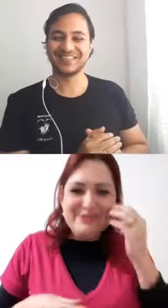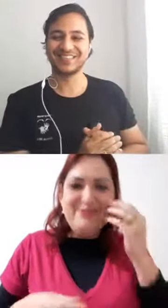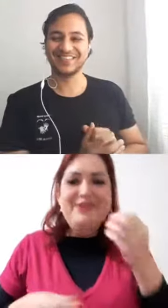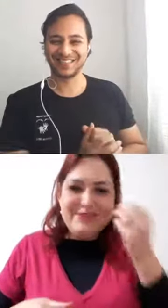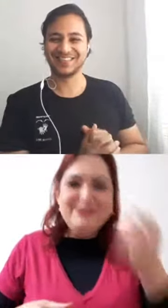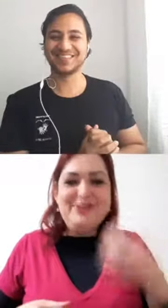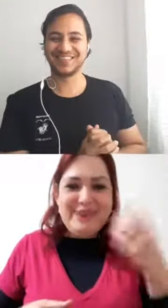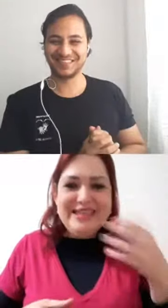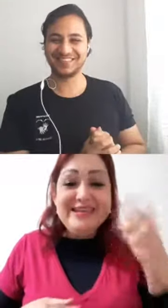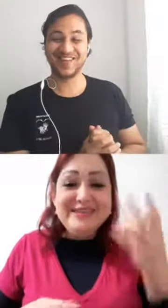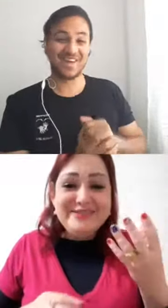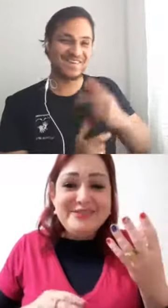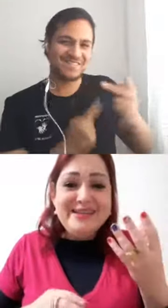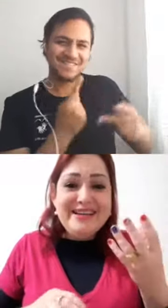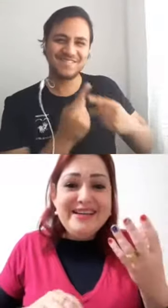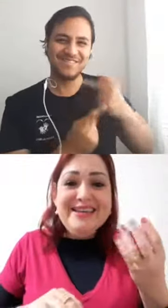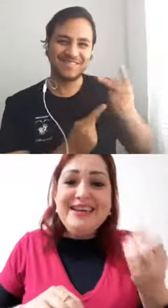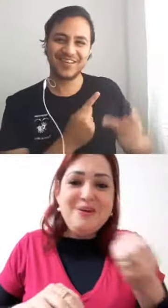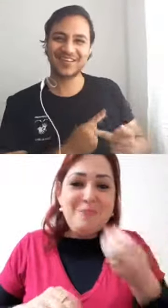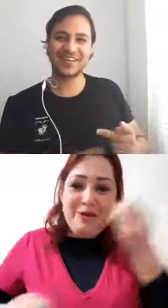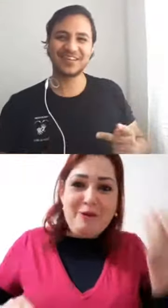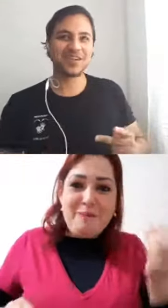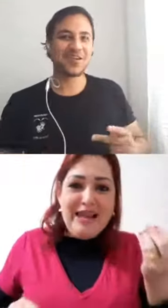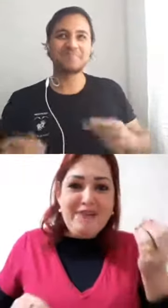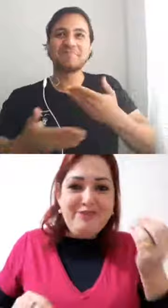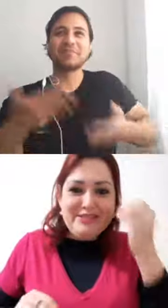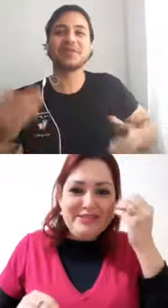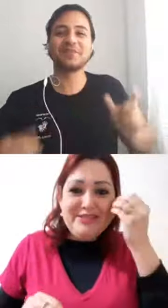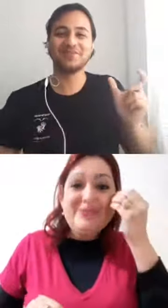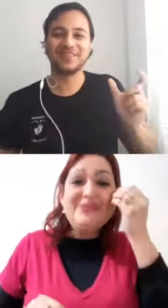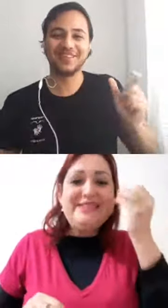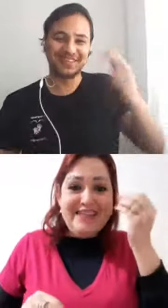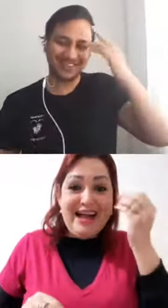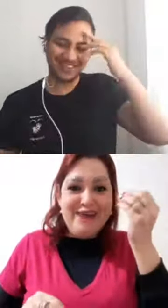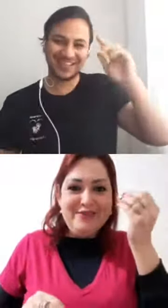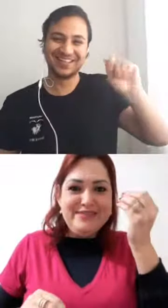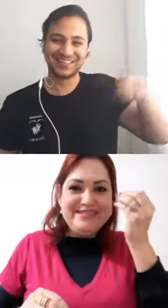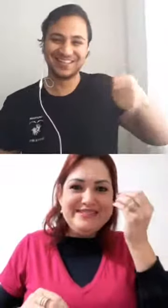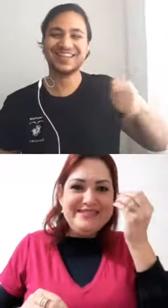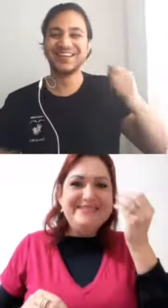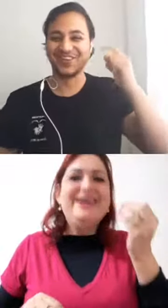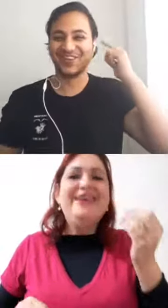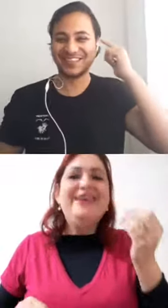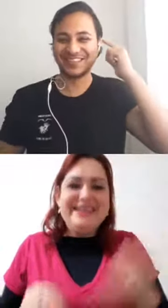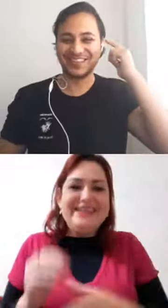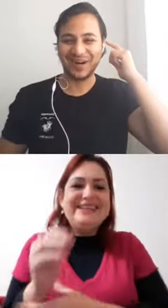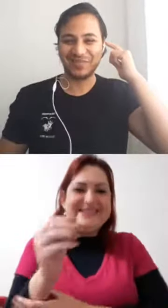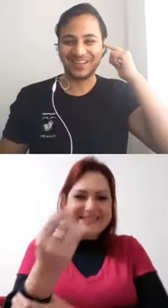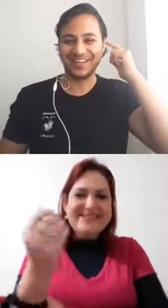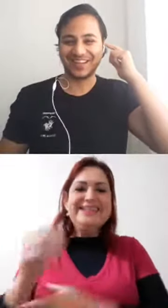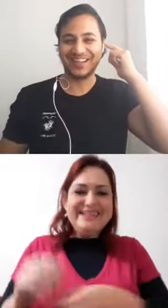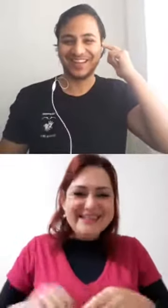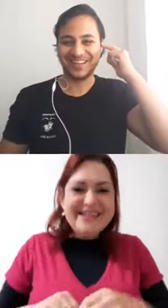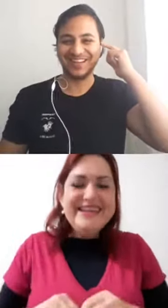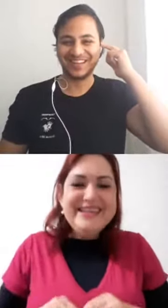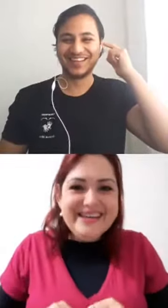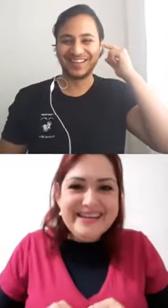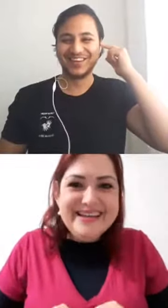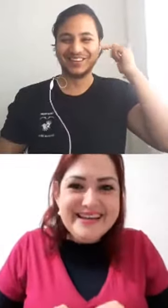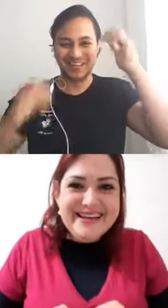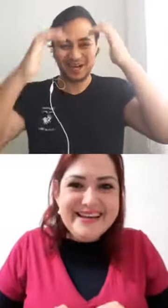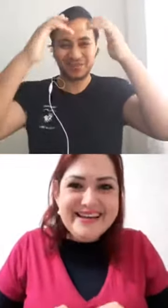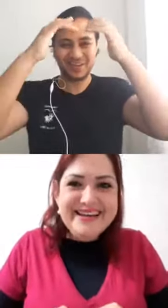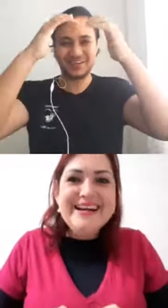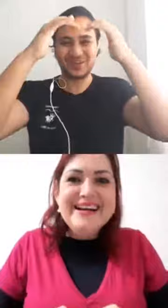que eu tô falando e aí eu perco a palavra, mas eu sei o sinal. Então, Coisas do intérprete, né?